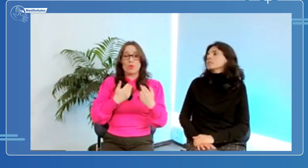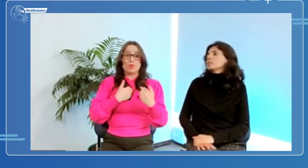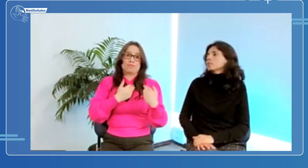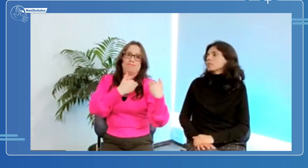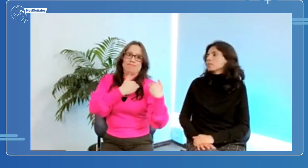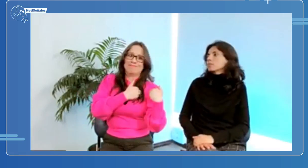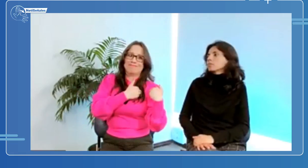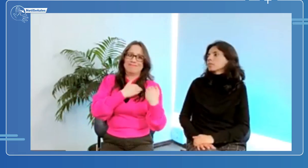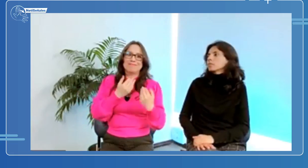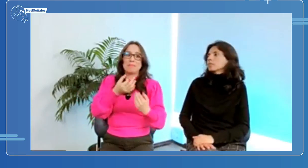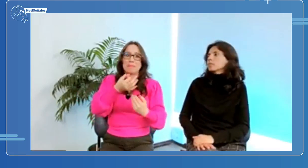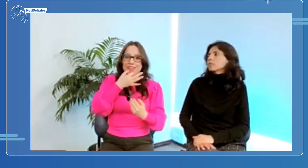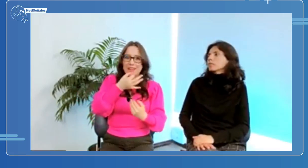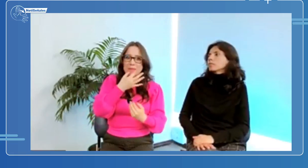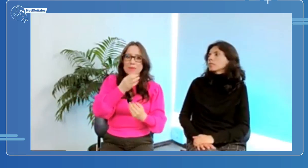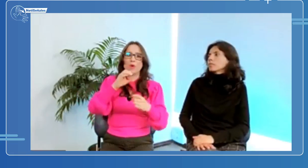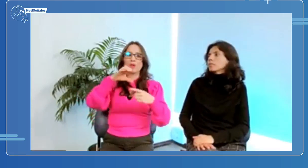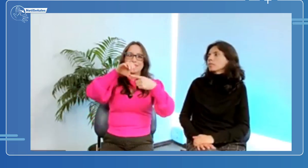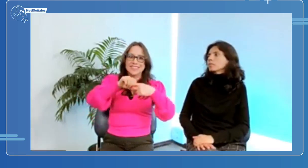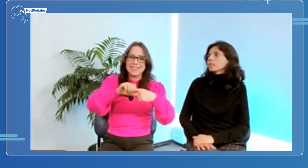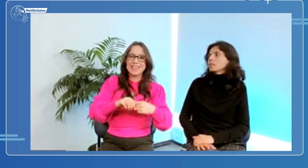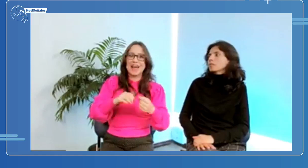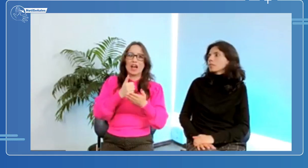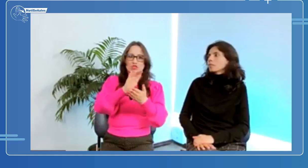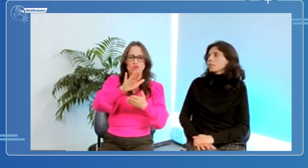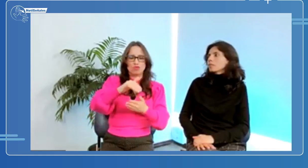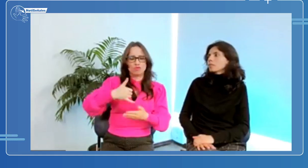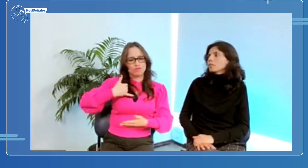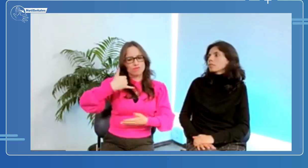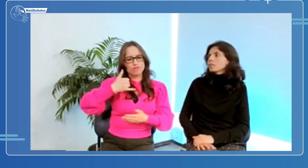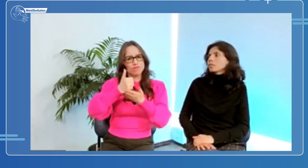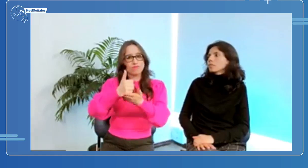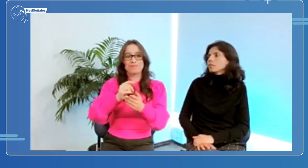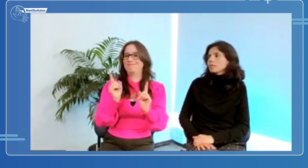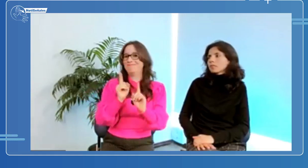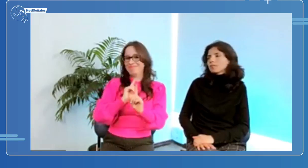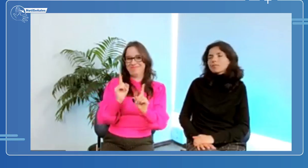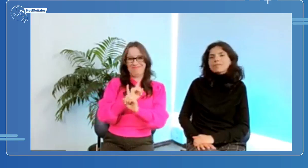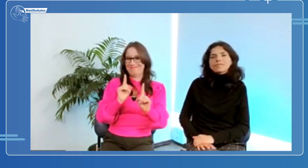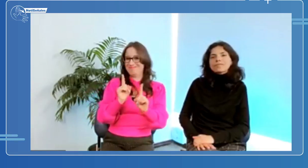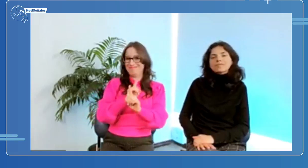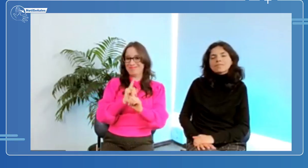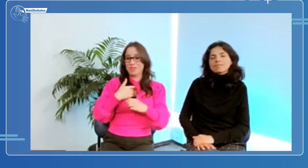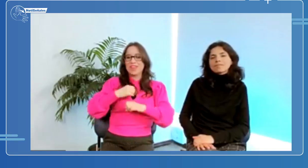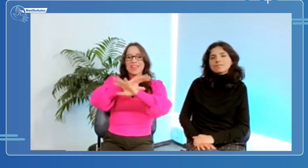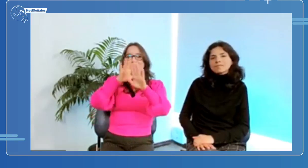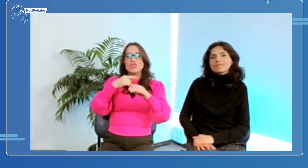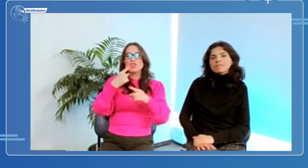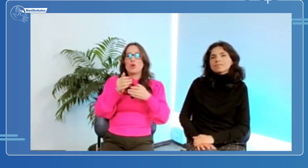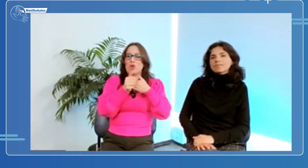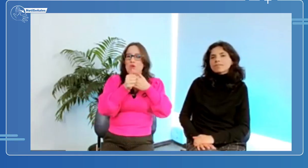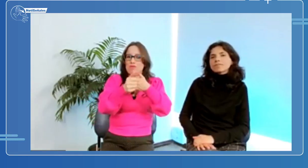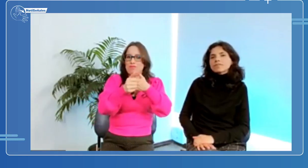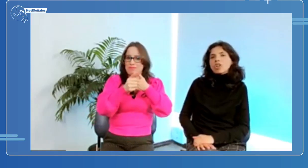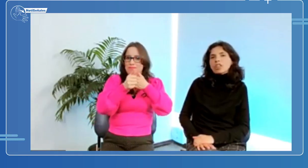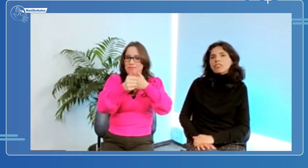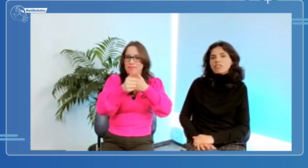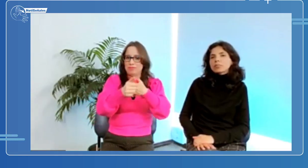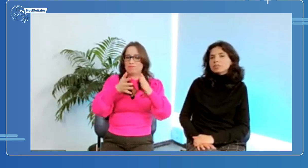lo redireccionamos y les damos luces sobre el proceso, ¿cierto? Nosotros no es que demos los medicamentos o